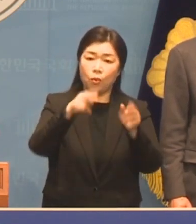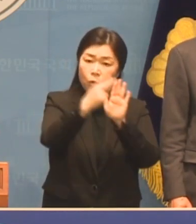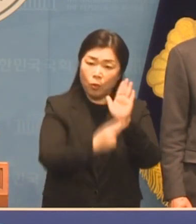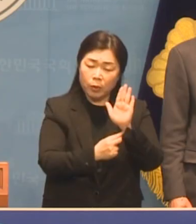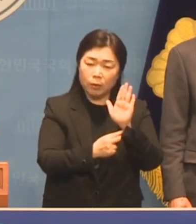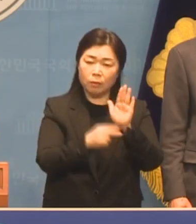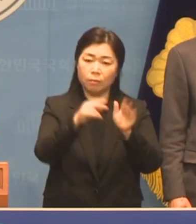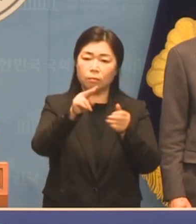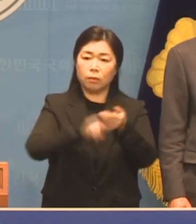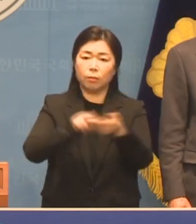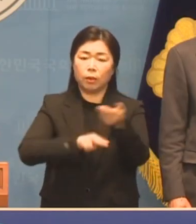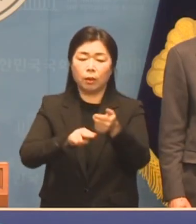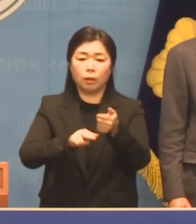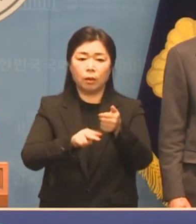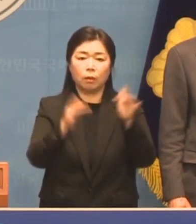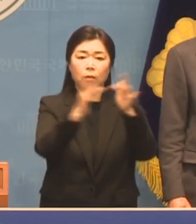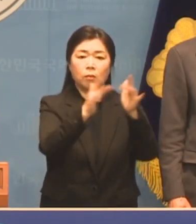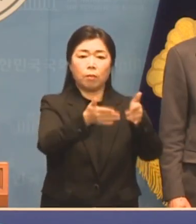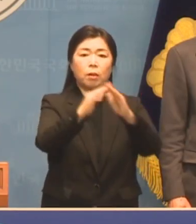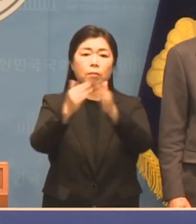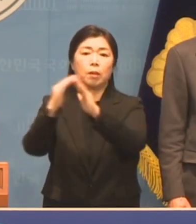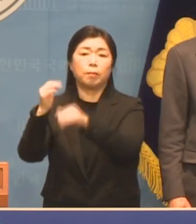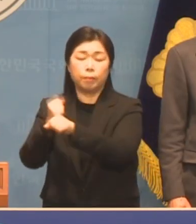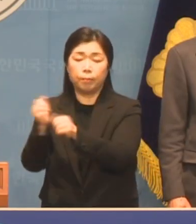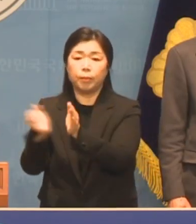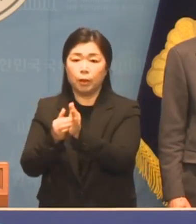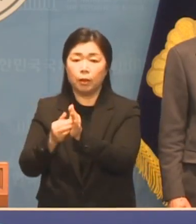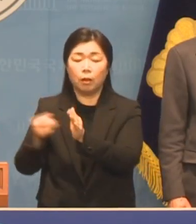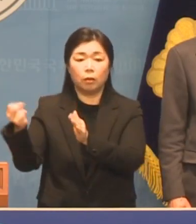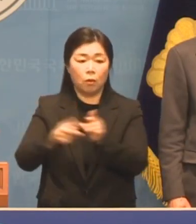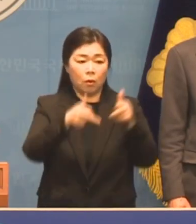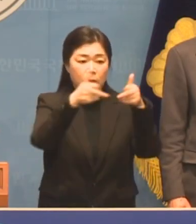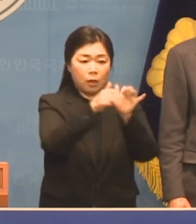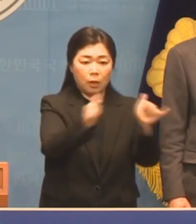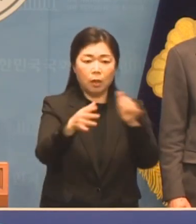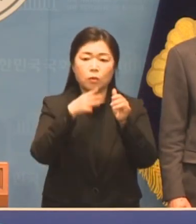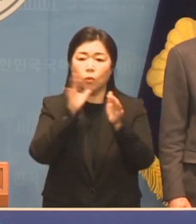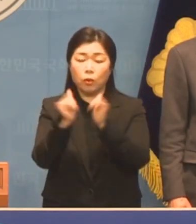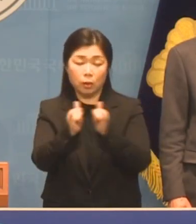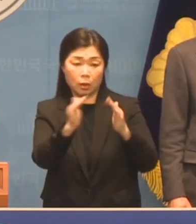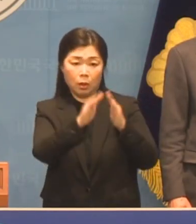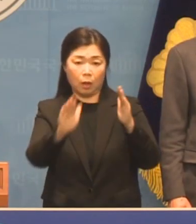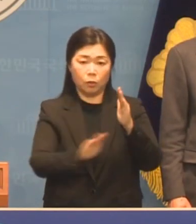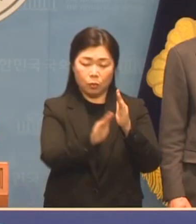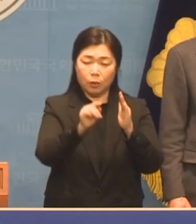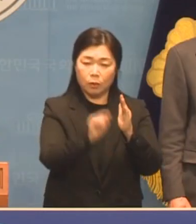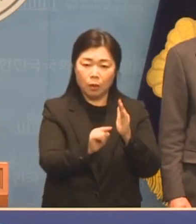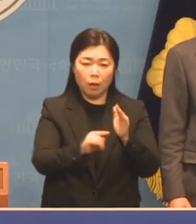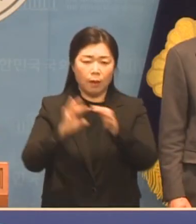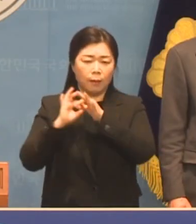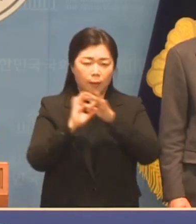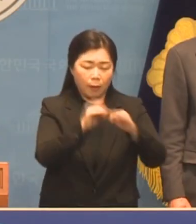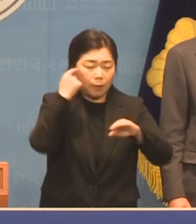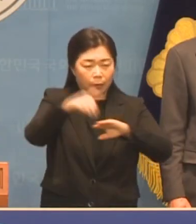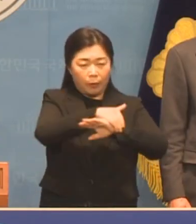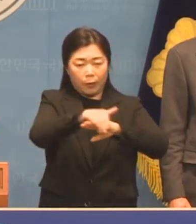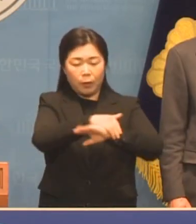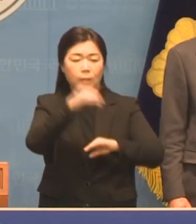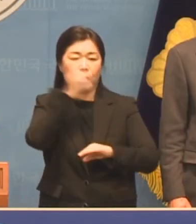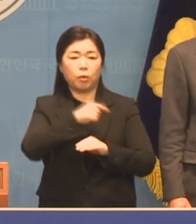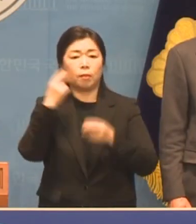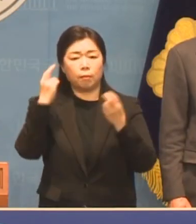만들었습니다. 그리고 장애인, 노인 및 그 가족들을 대상으로 악의적이고 지속적